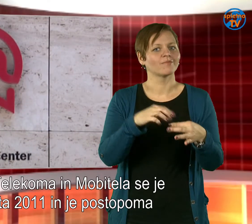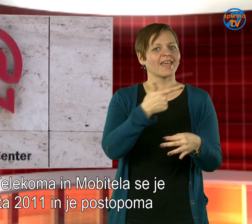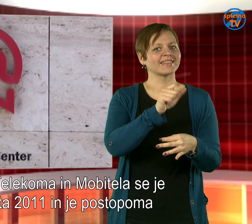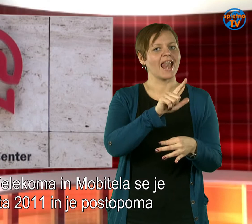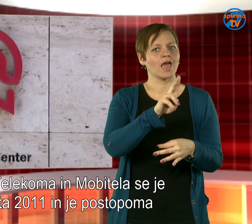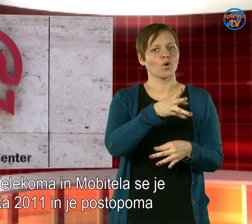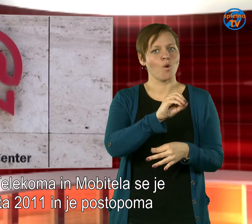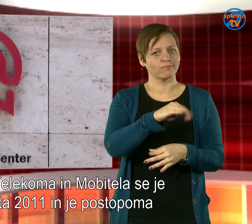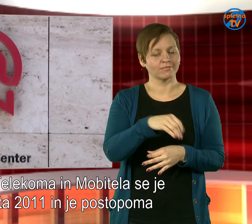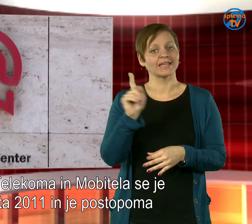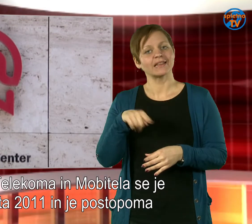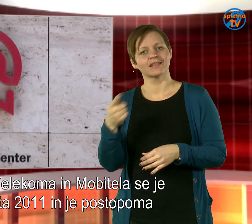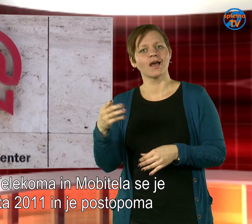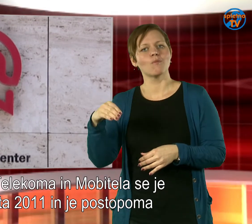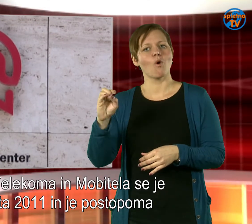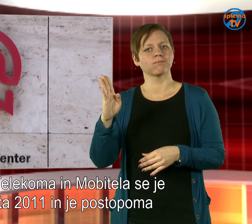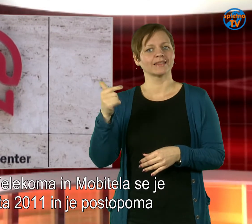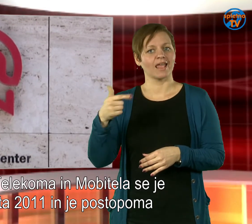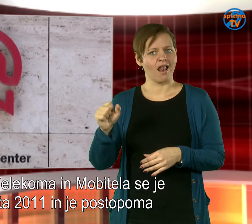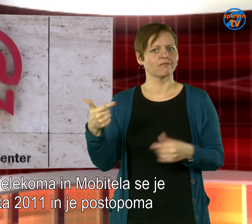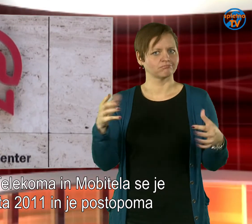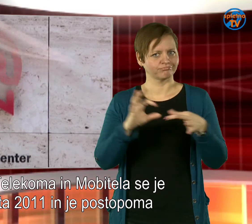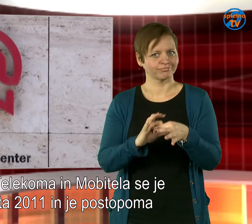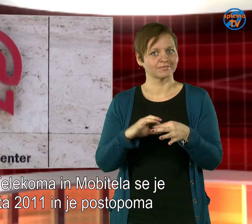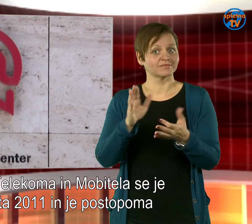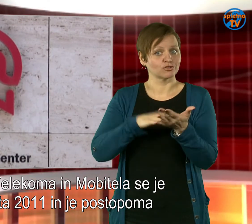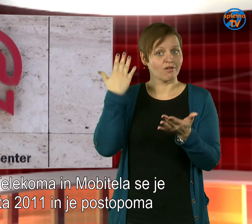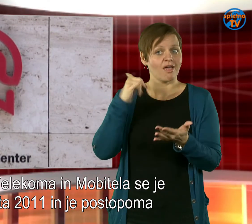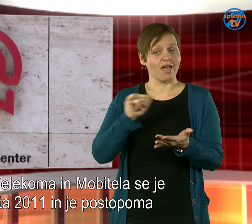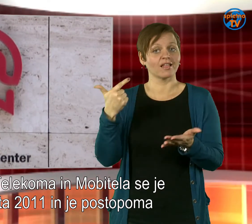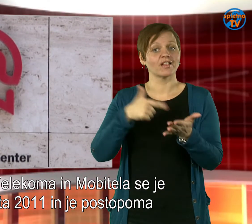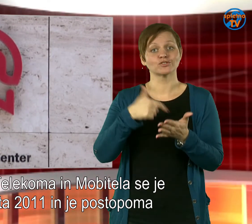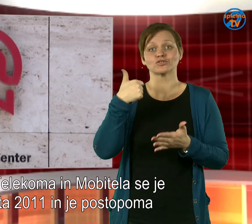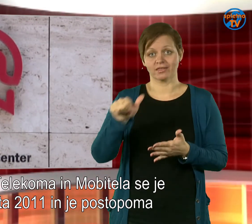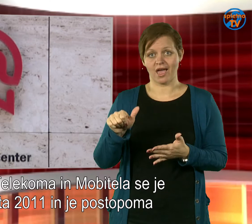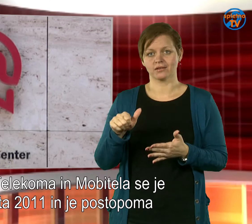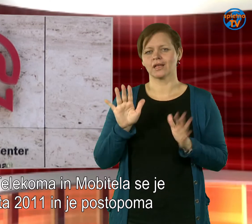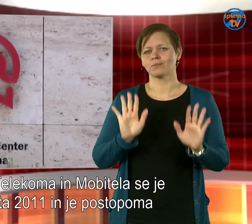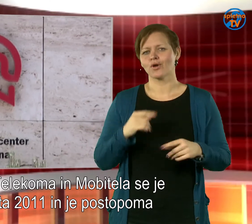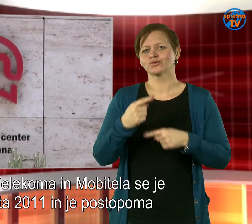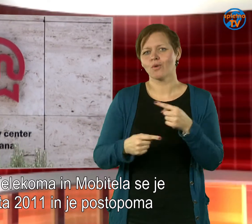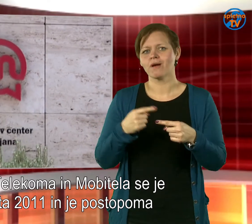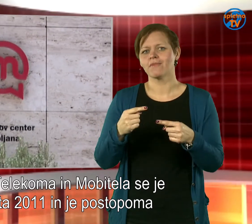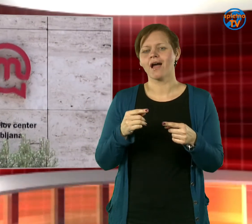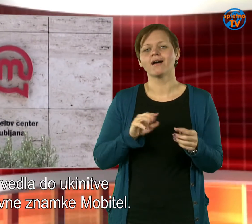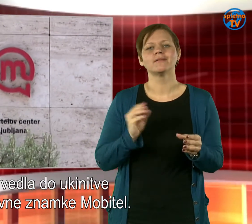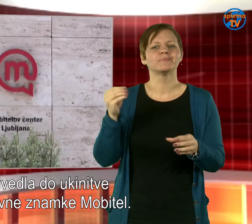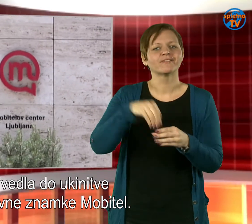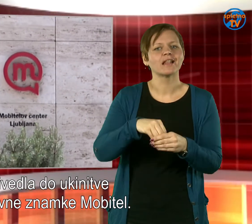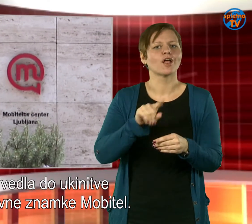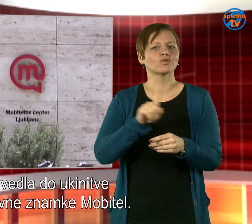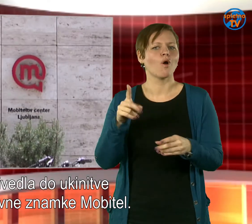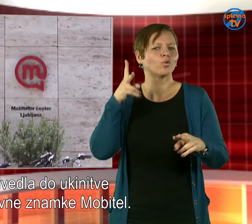Združitev Telekoma in Mobitela se je začela leta 2011 in je postopoma privedla do ukinitve blagovne znamke